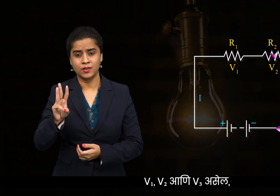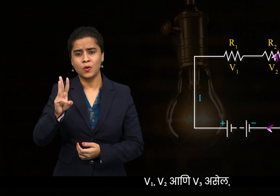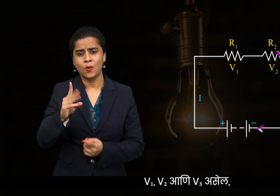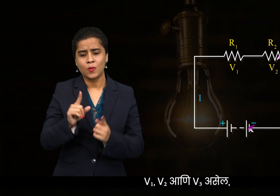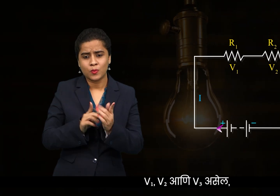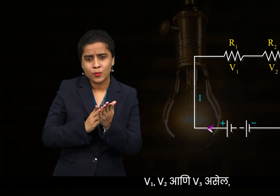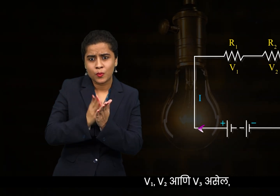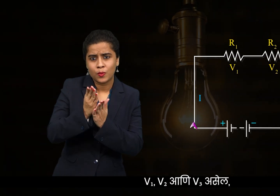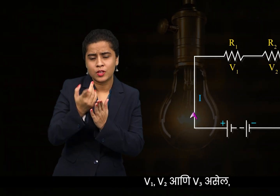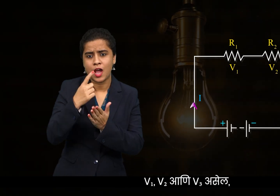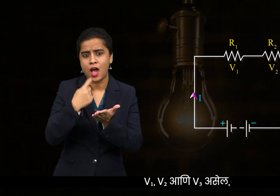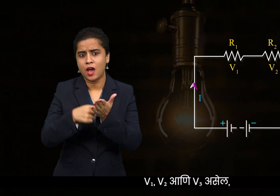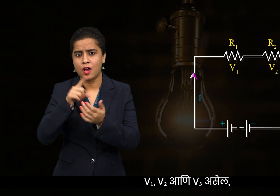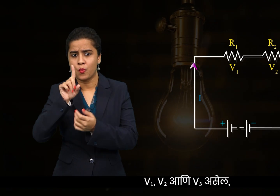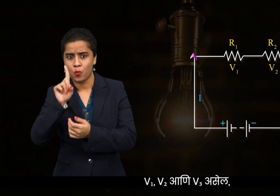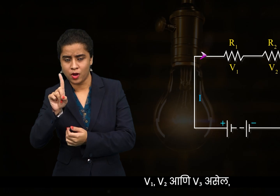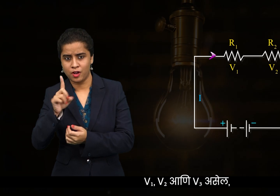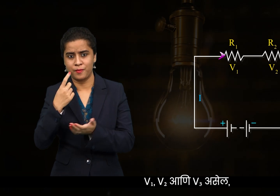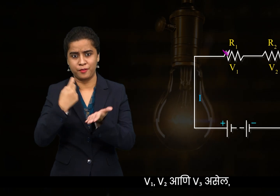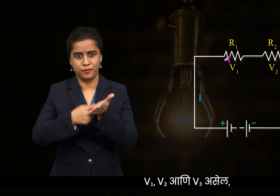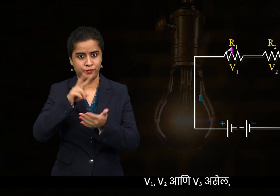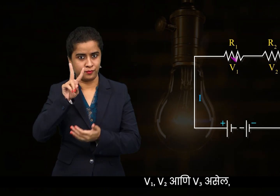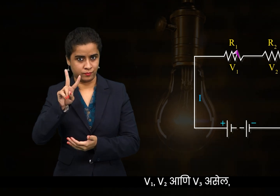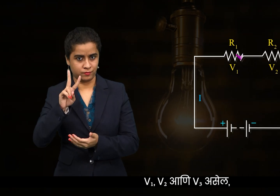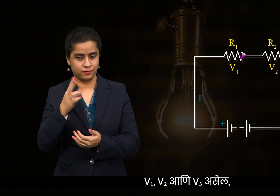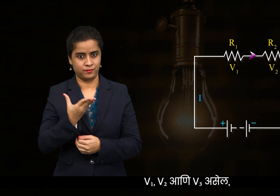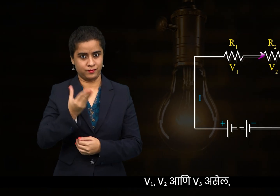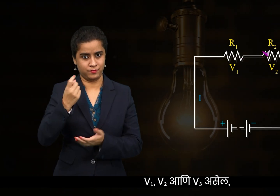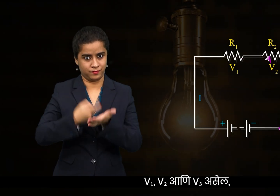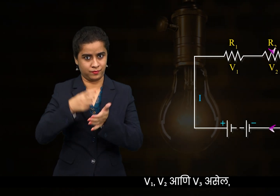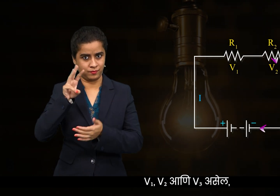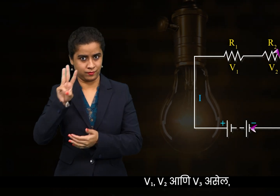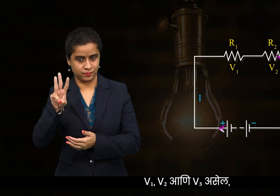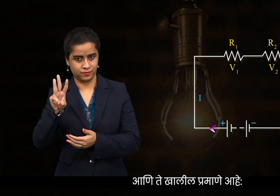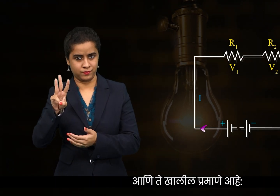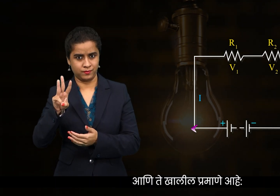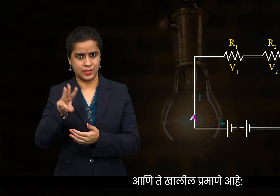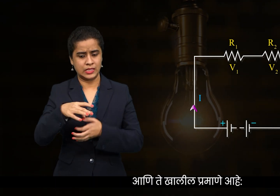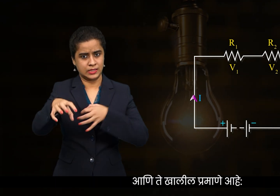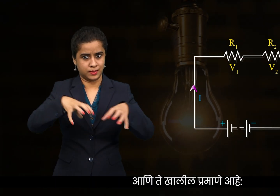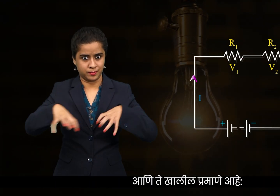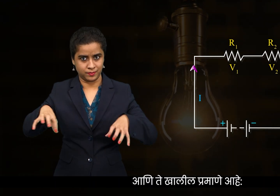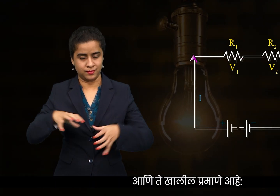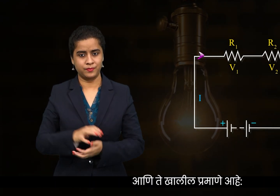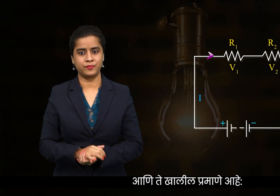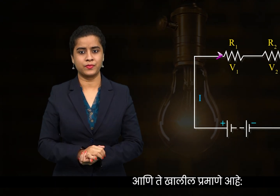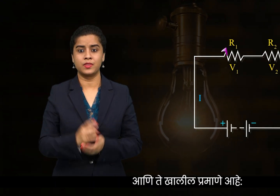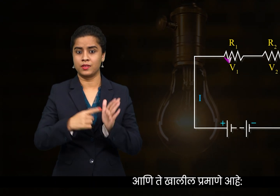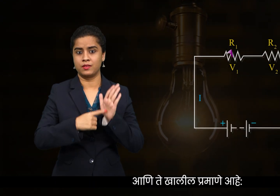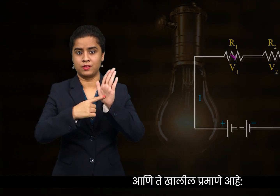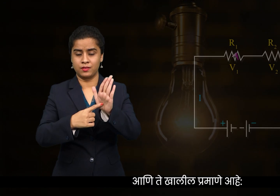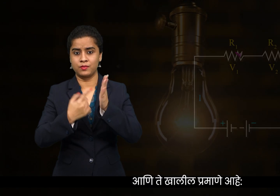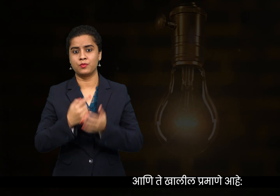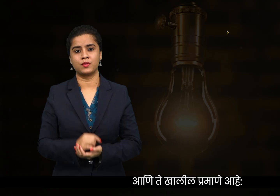V1, V2 आणि V3 असेल आणि ते खालीलप्रमाणे आहे.